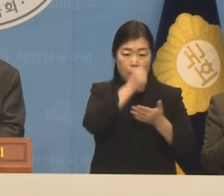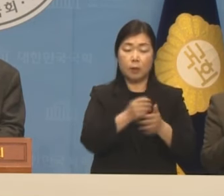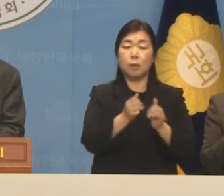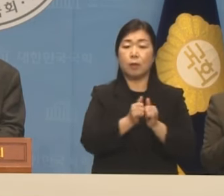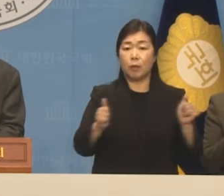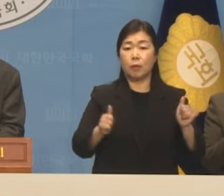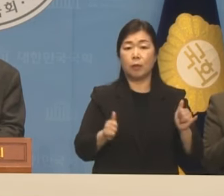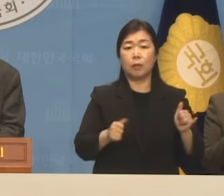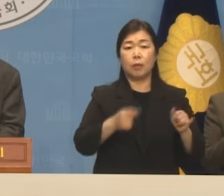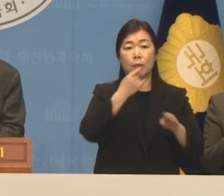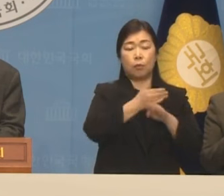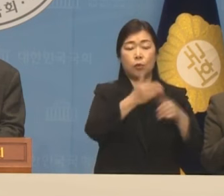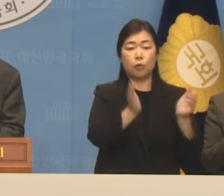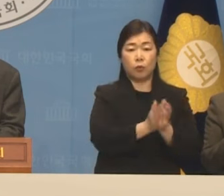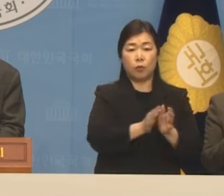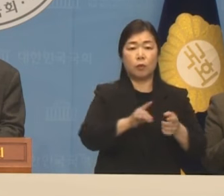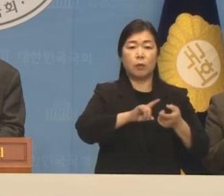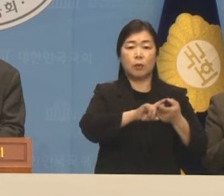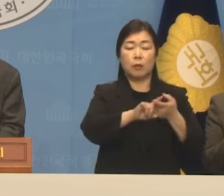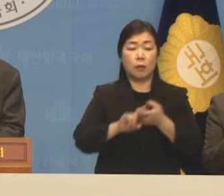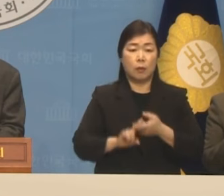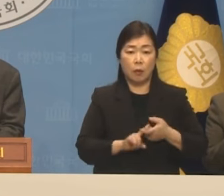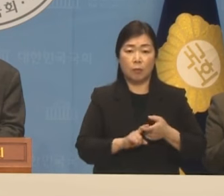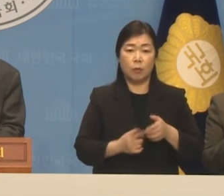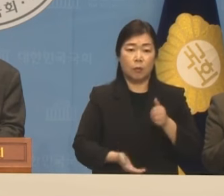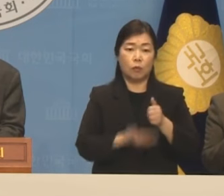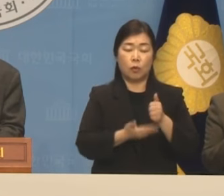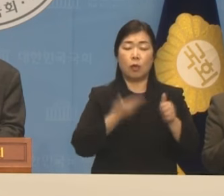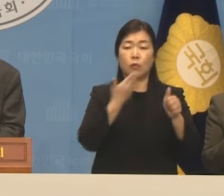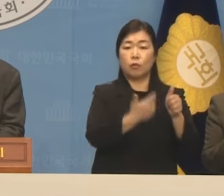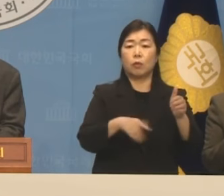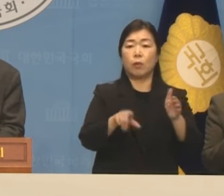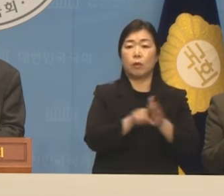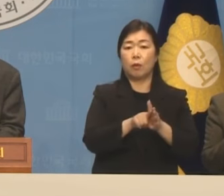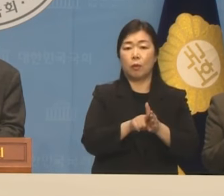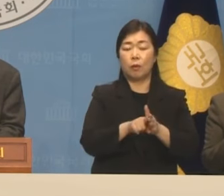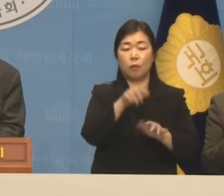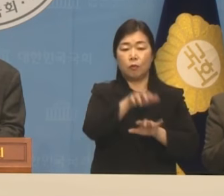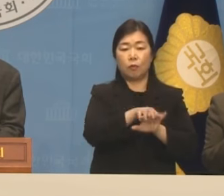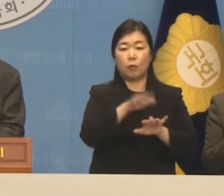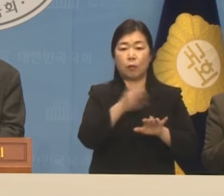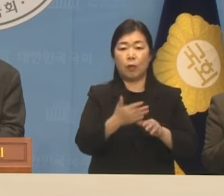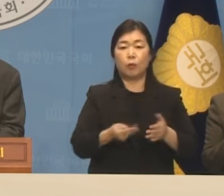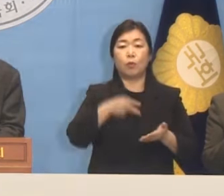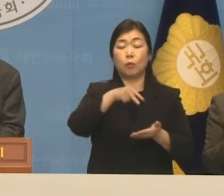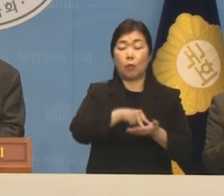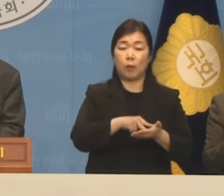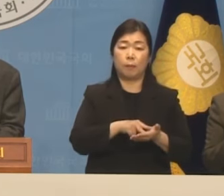민주개혁진보연합의 비례후보로 추천하기 위해 구성된 독립적 심사기구다.